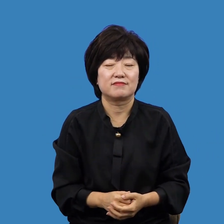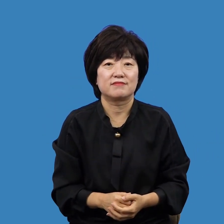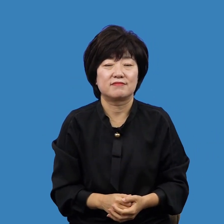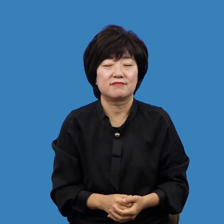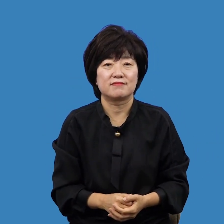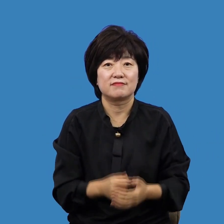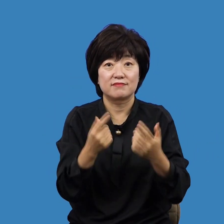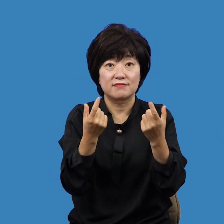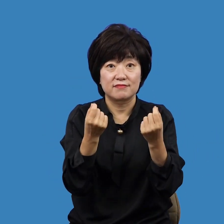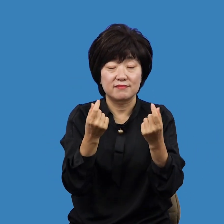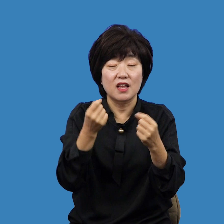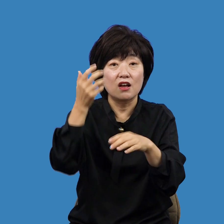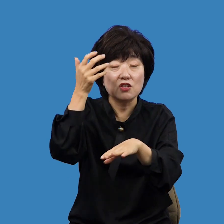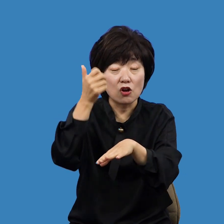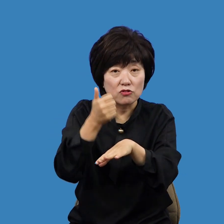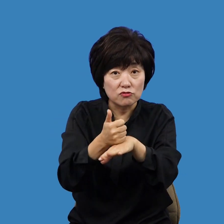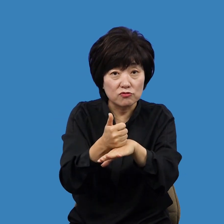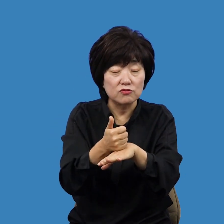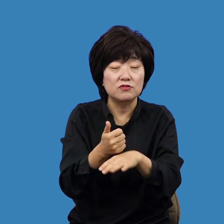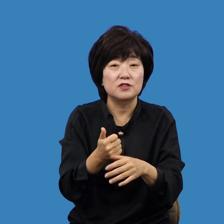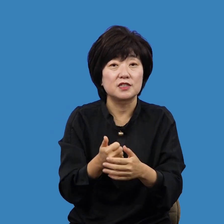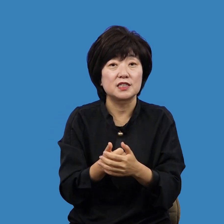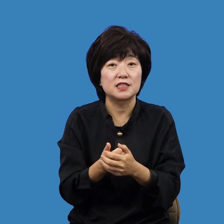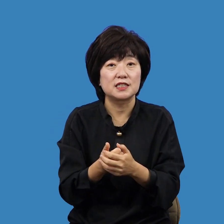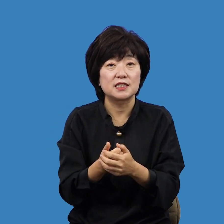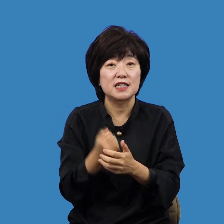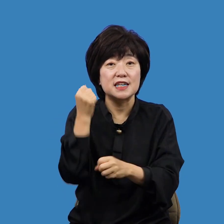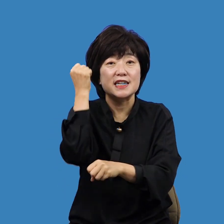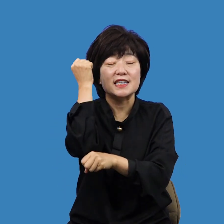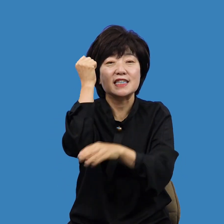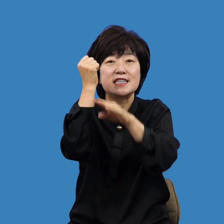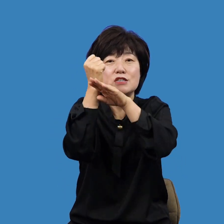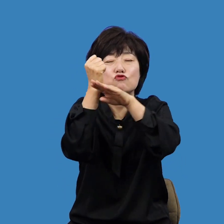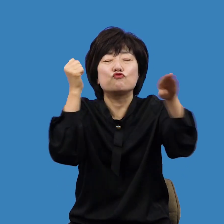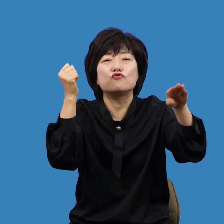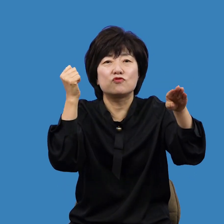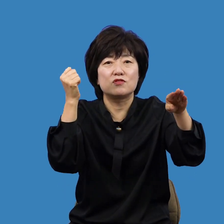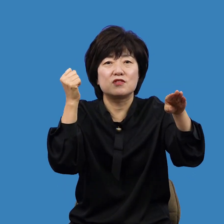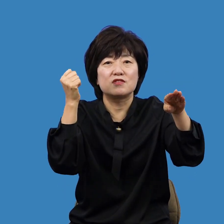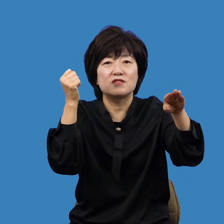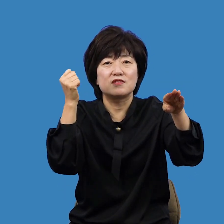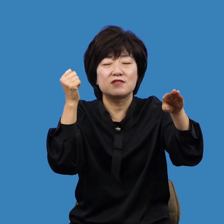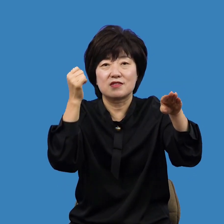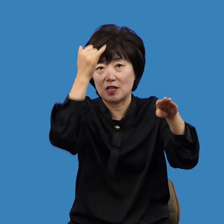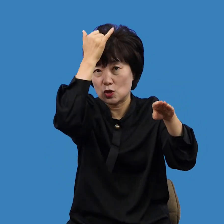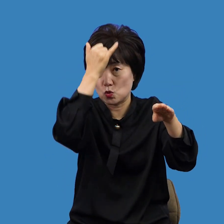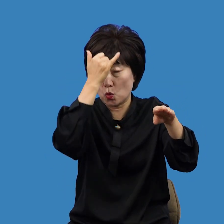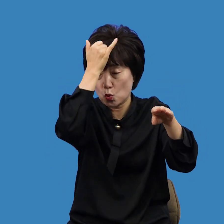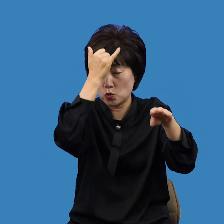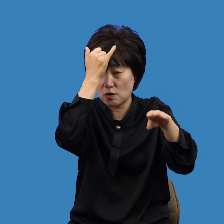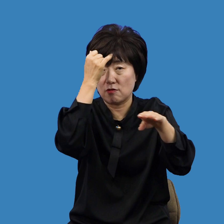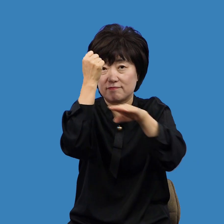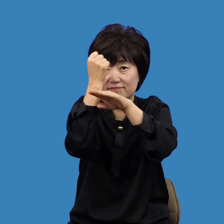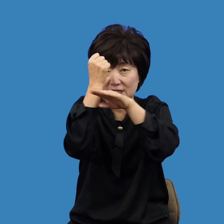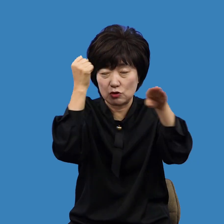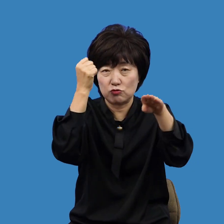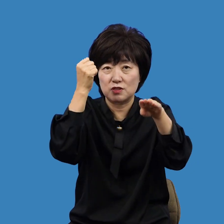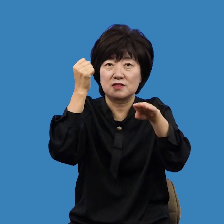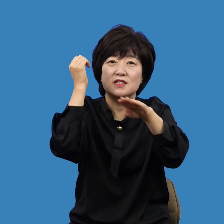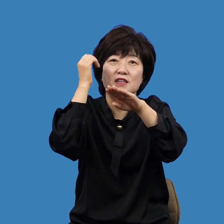이렇듯이 여러분, 결국 그 기준은 어디 속한 거예요? 도덕과 윤리의 기준, 영에 속한 거예요.